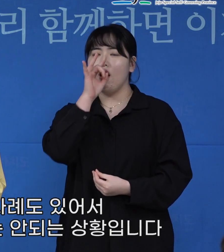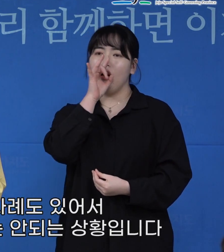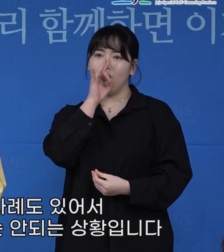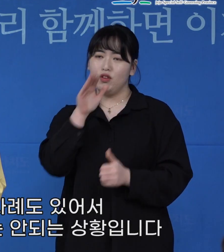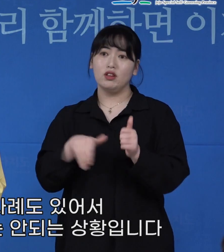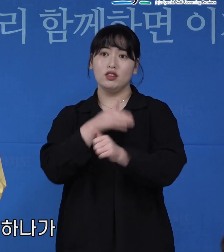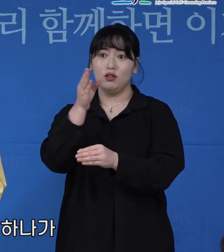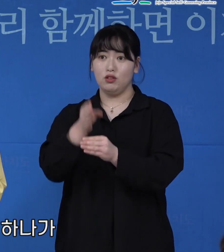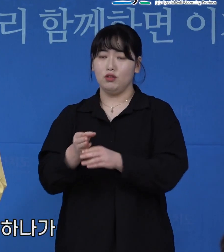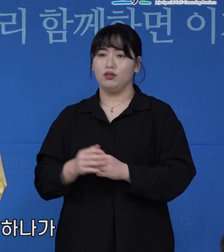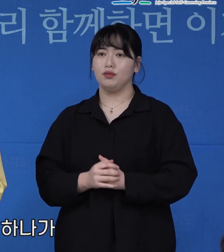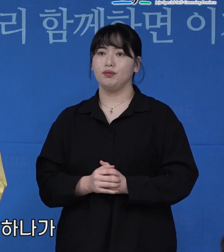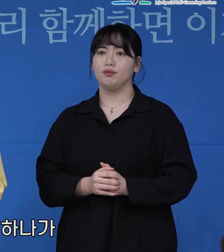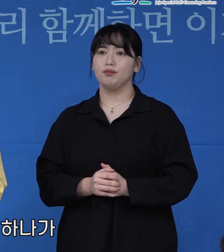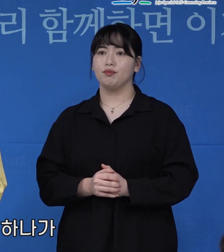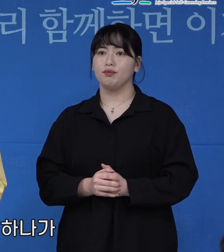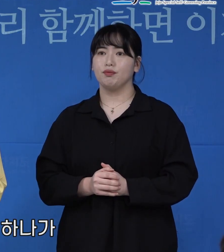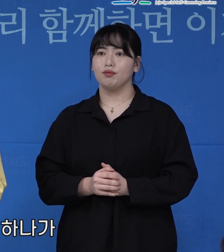되는 상황입니다.